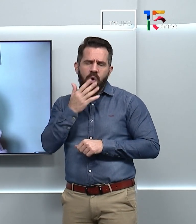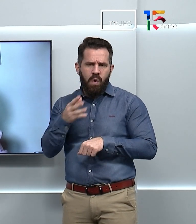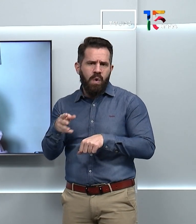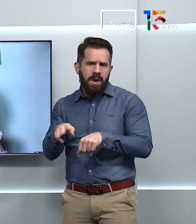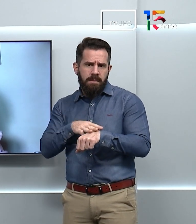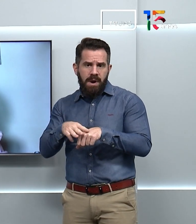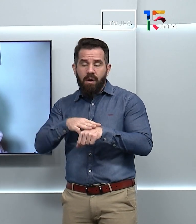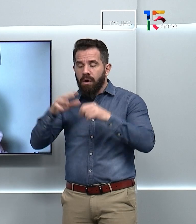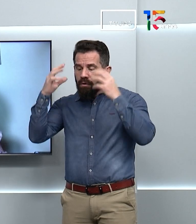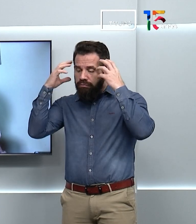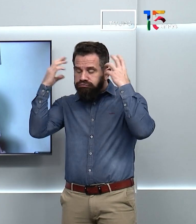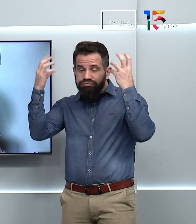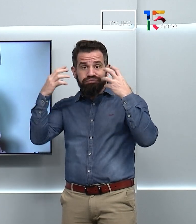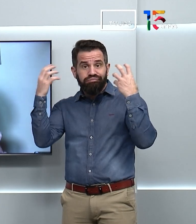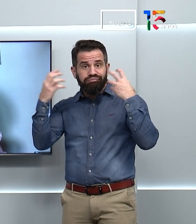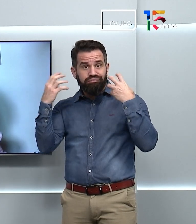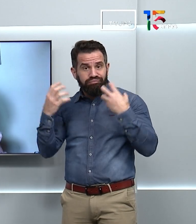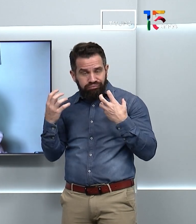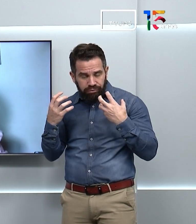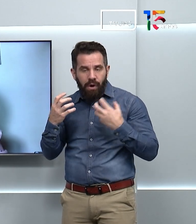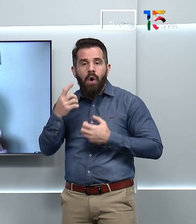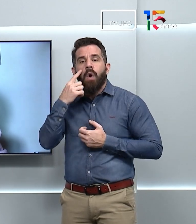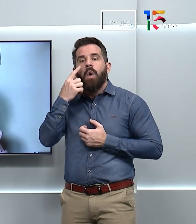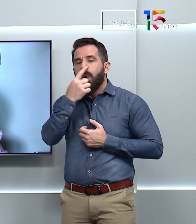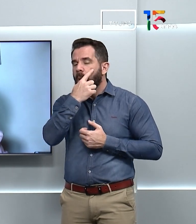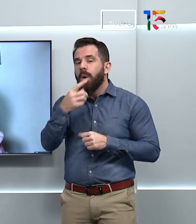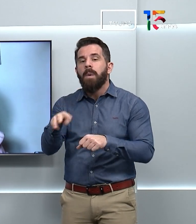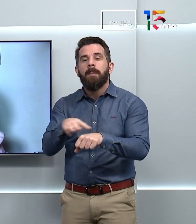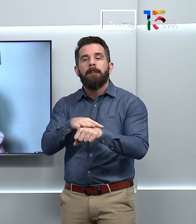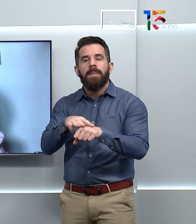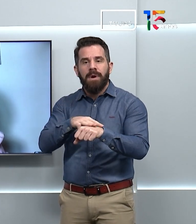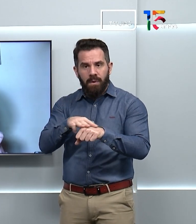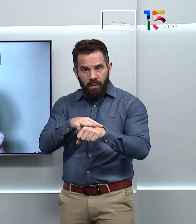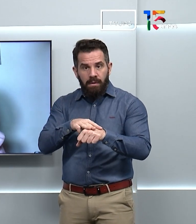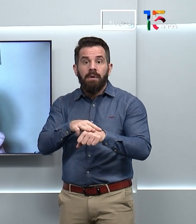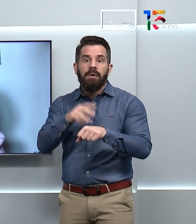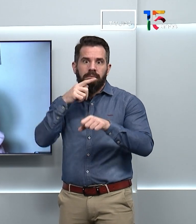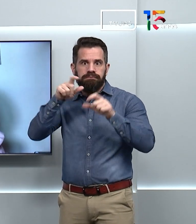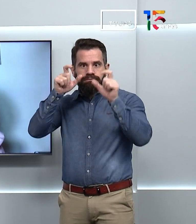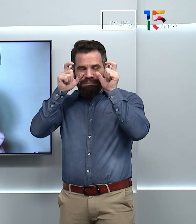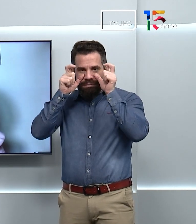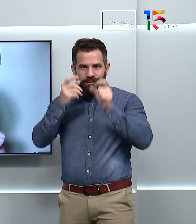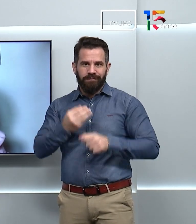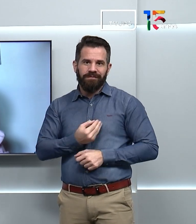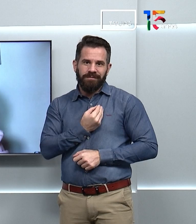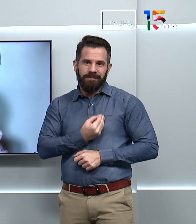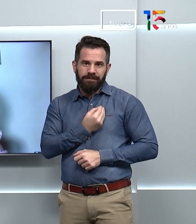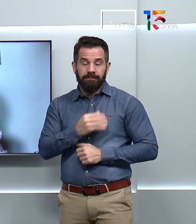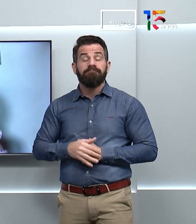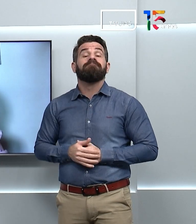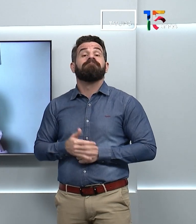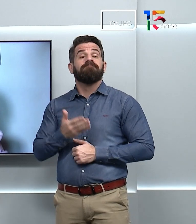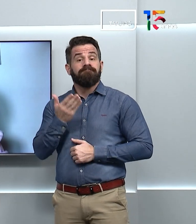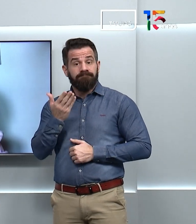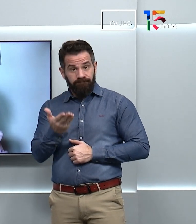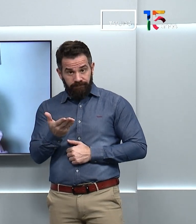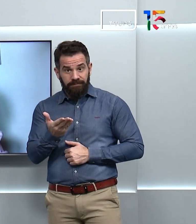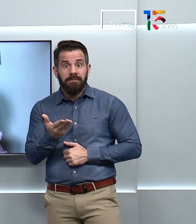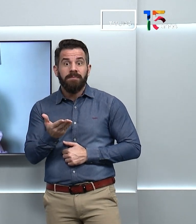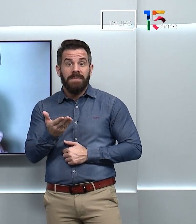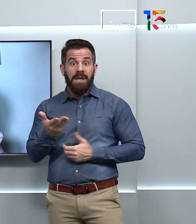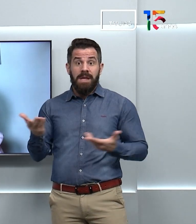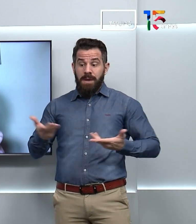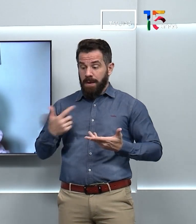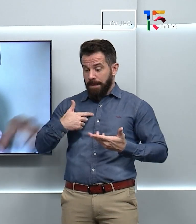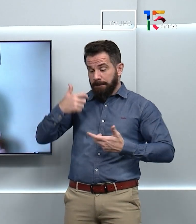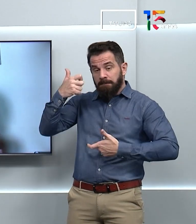e cacheados, olhos castanhos, e estou usando óculos de grau. Bom, para falar